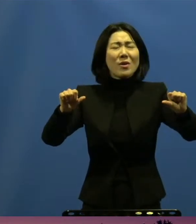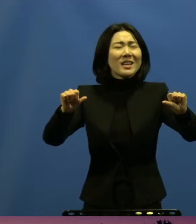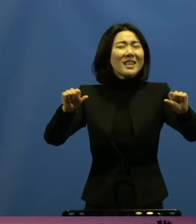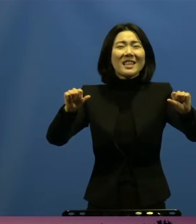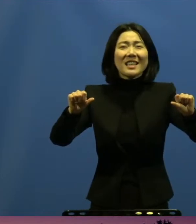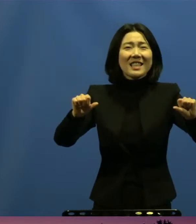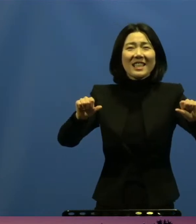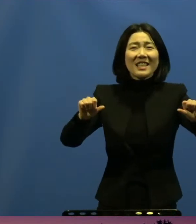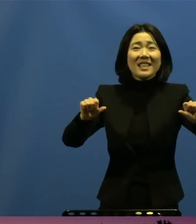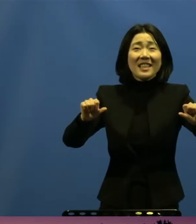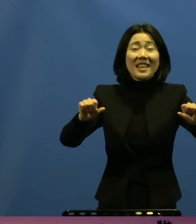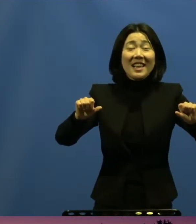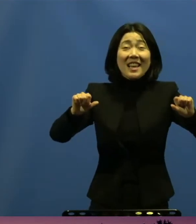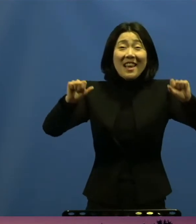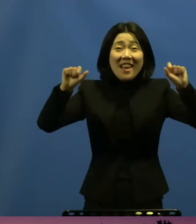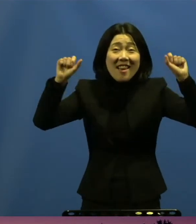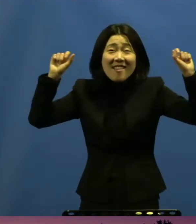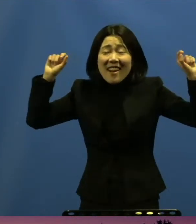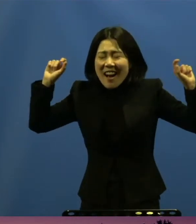뒤돌아서지